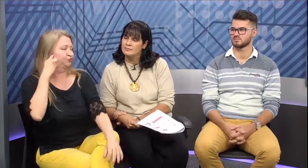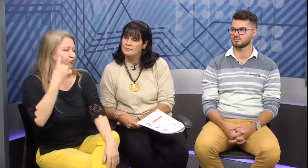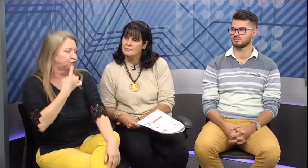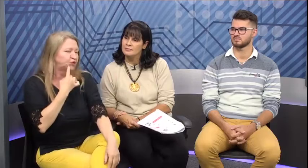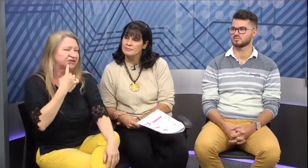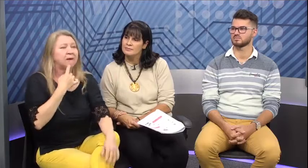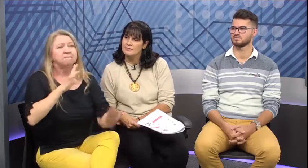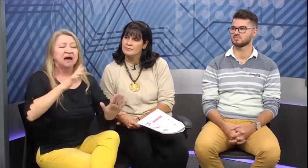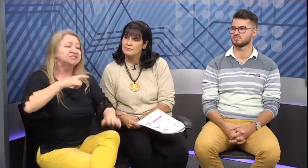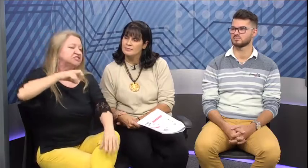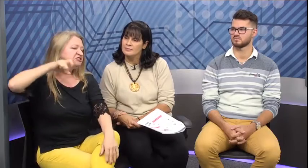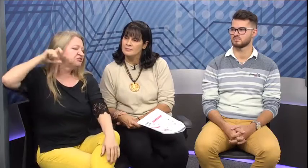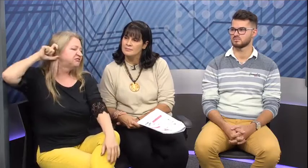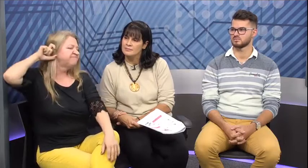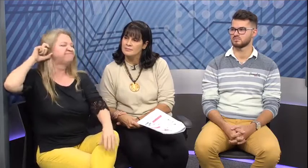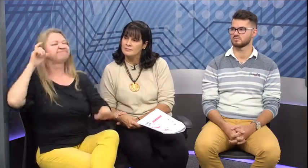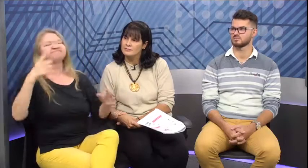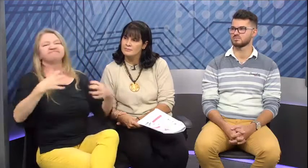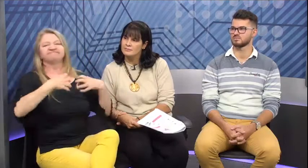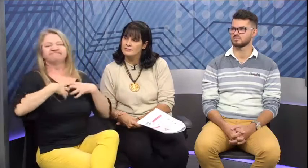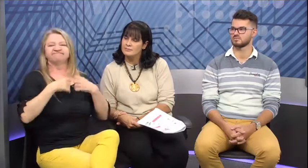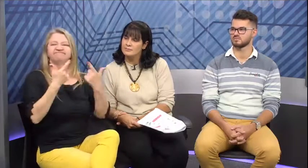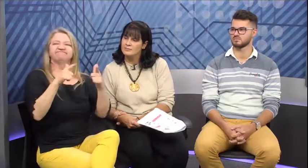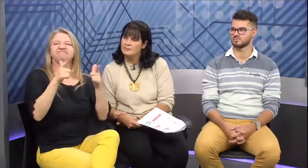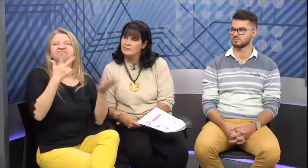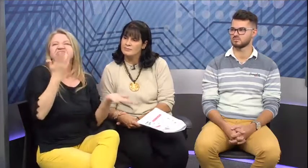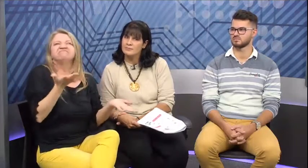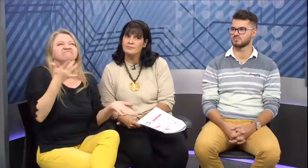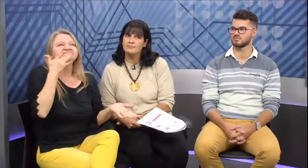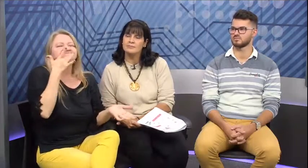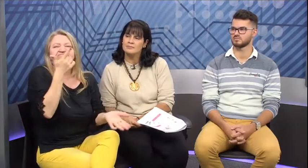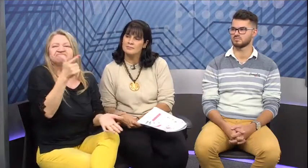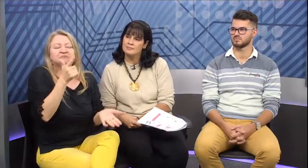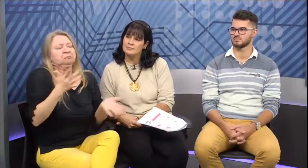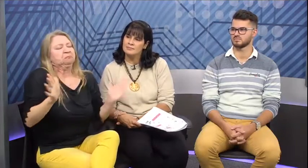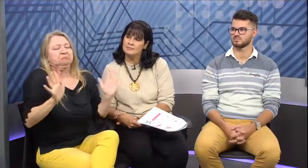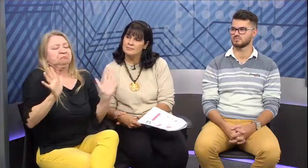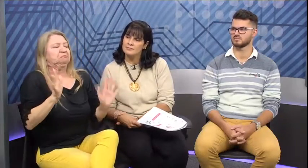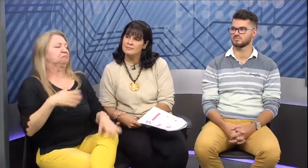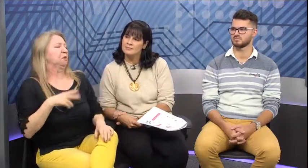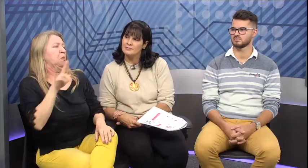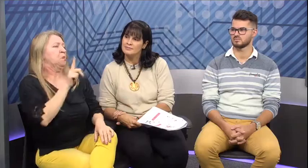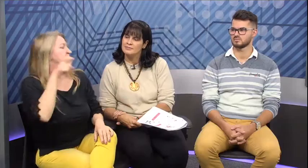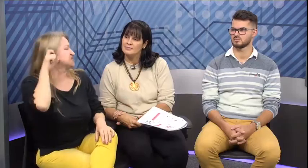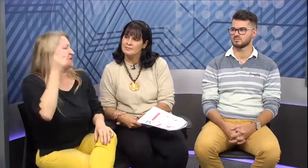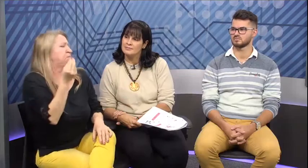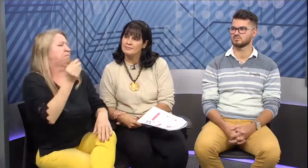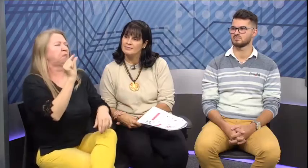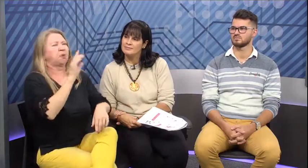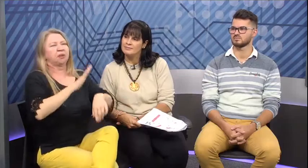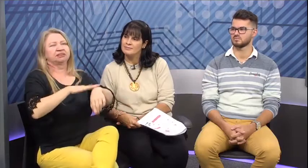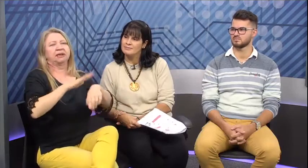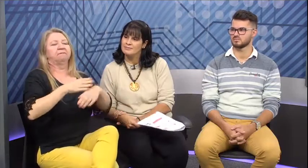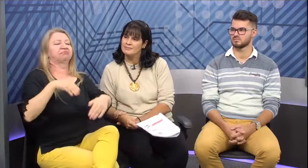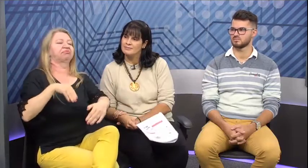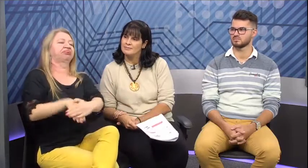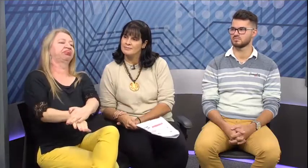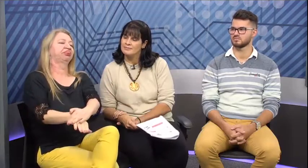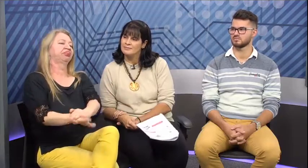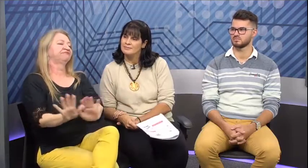associação. Então eu me vejo como surda. Então o aparelho auditivo, para mim, não teve nenhum tipo de resposta, né? Não teve nenhum